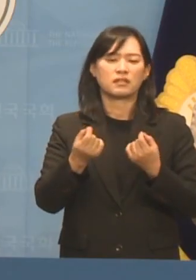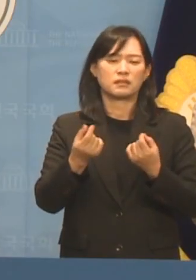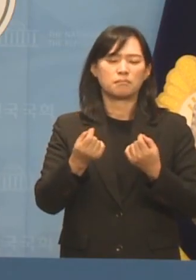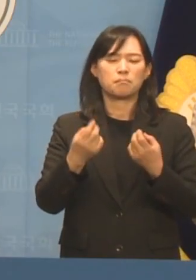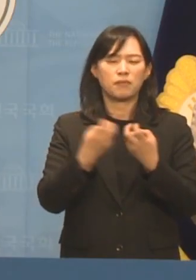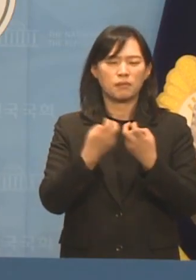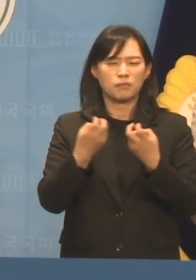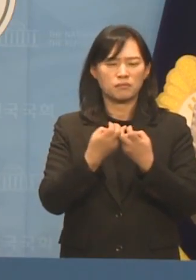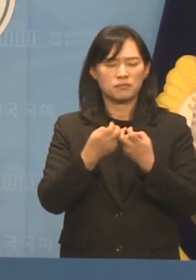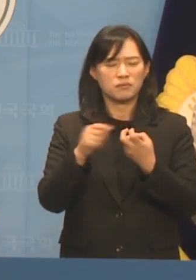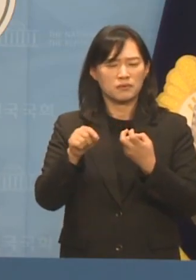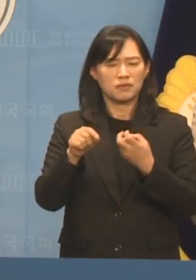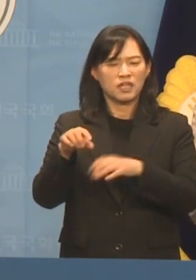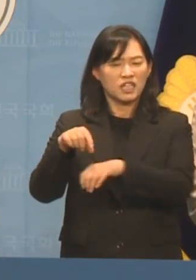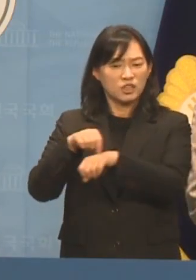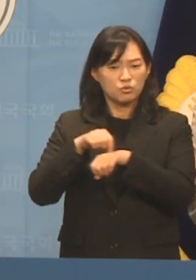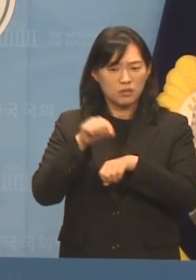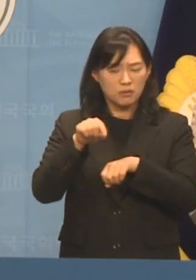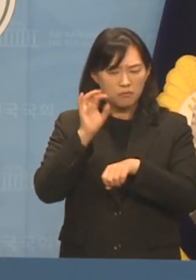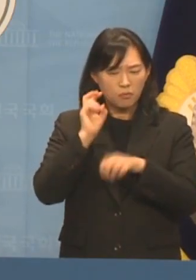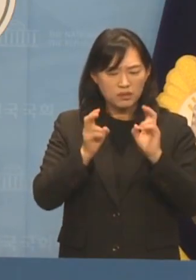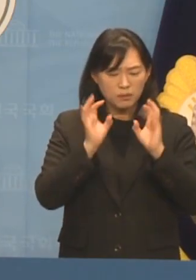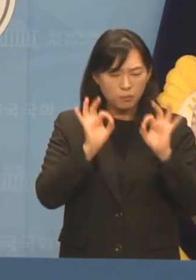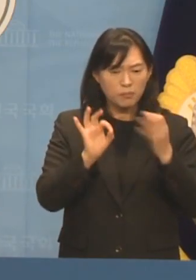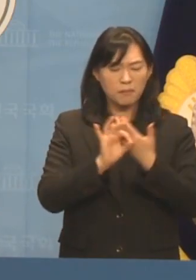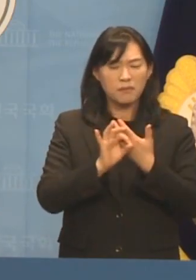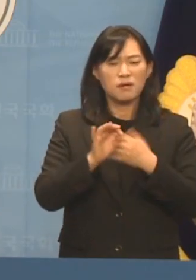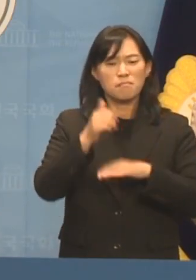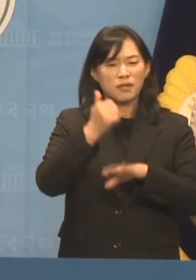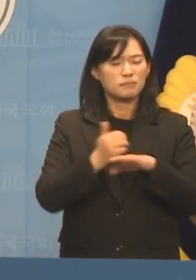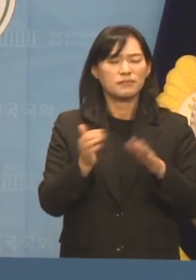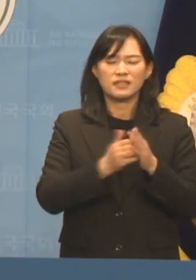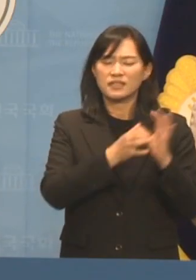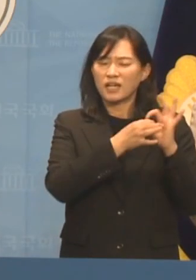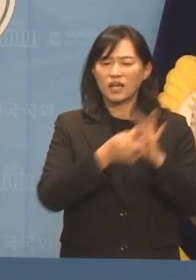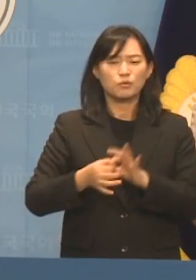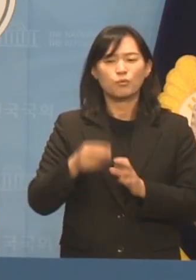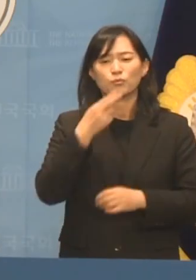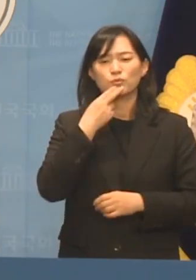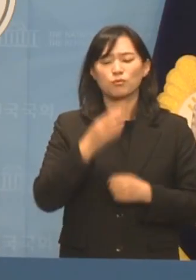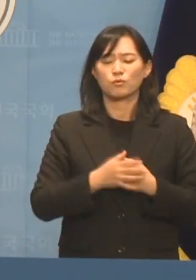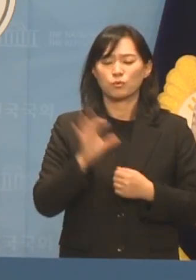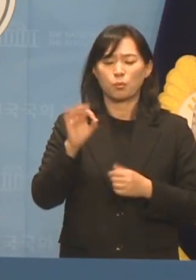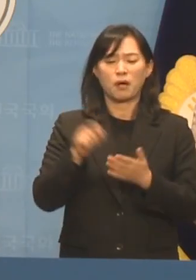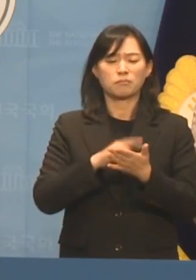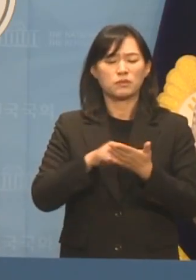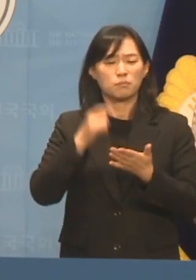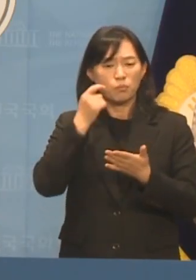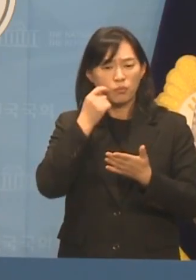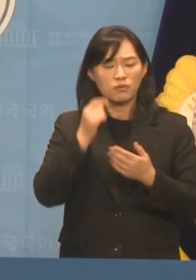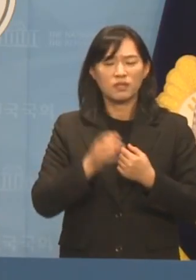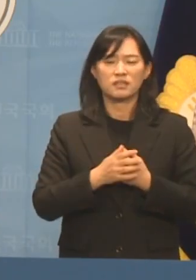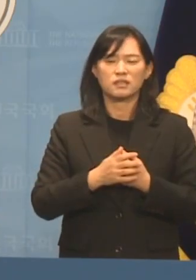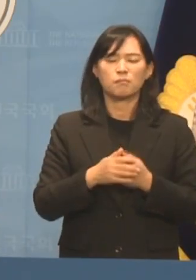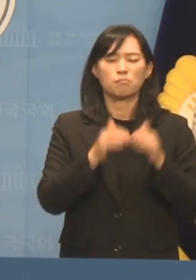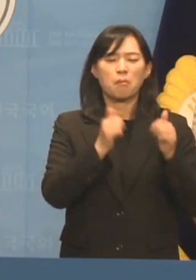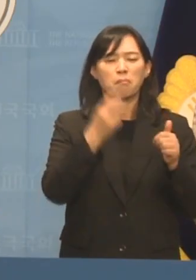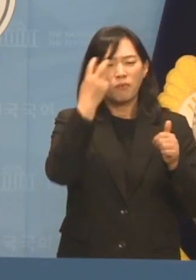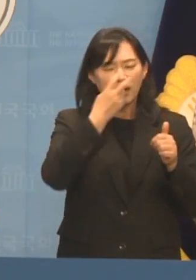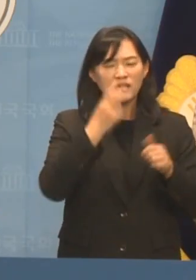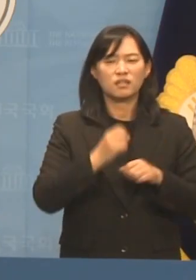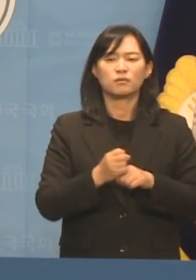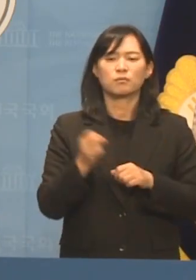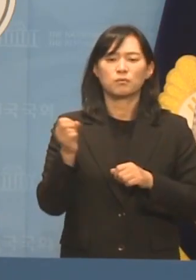중에 정상적으로 끝까지 간 경우가 거의 없다라는 것입니다. 인수대금을 못 갚아서 경영권을 상실하거나 법정 관리에